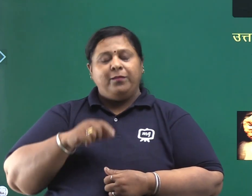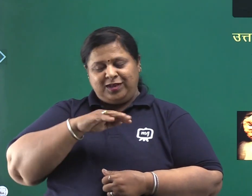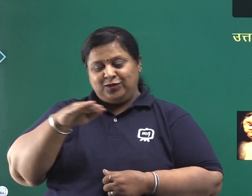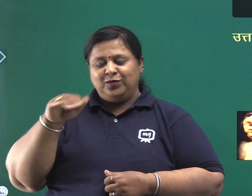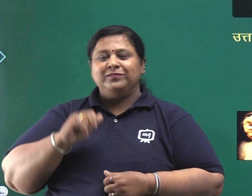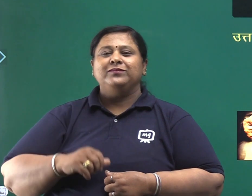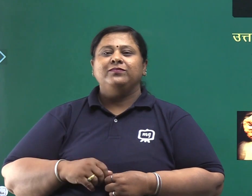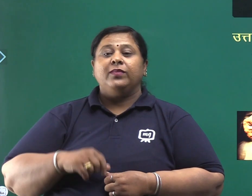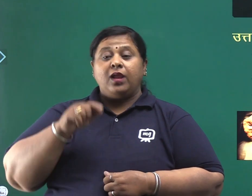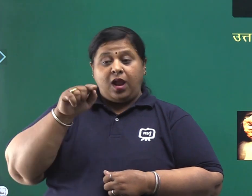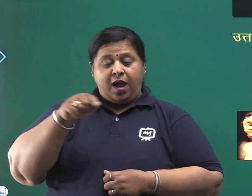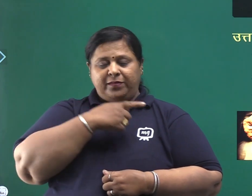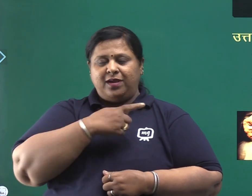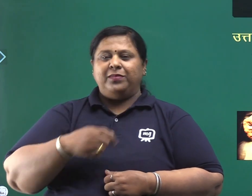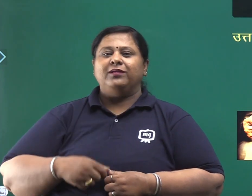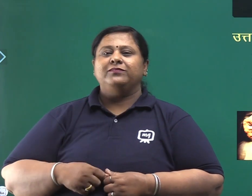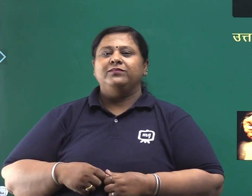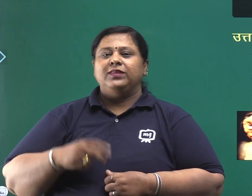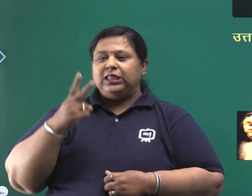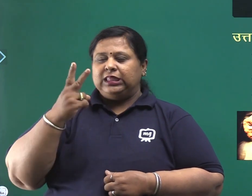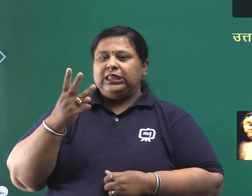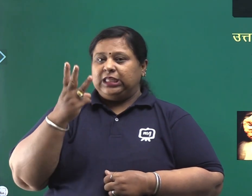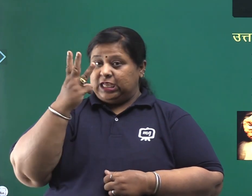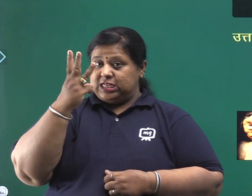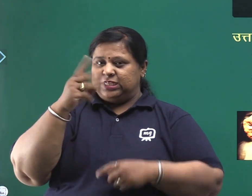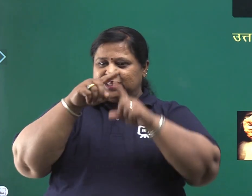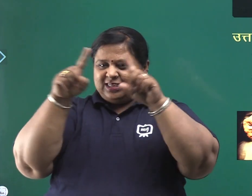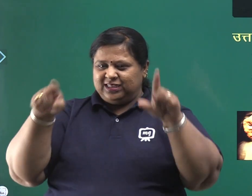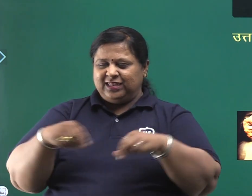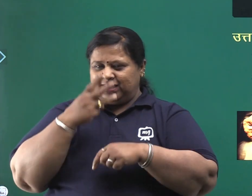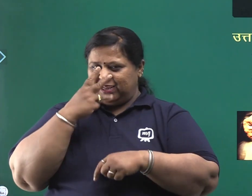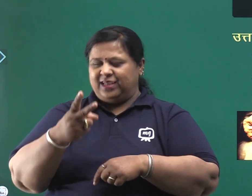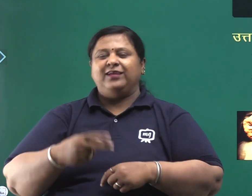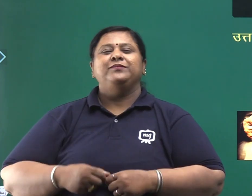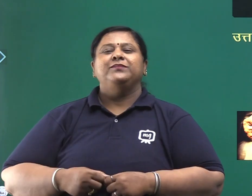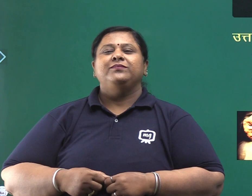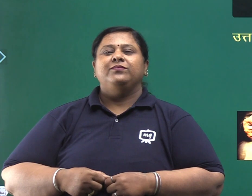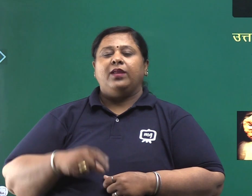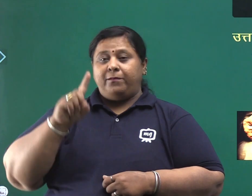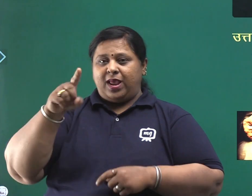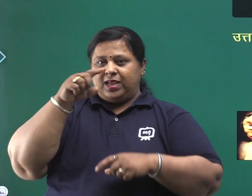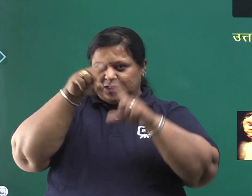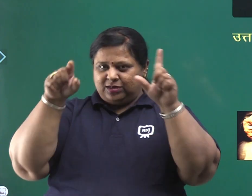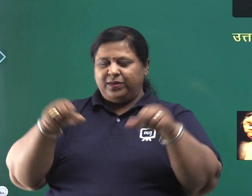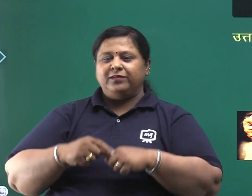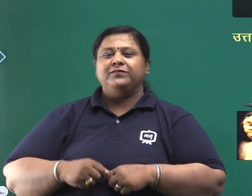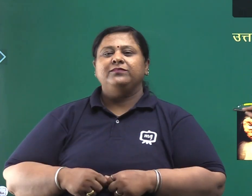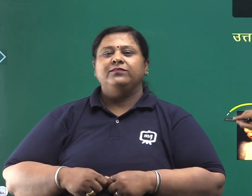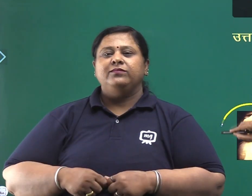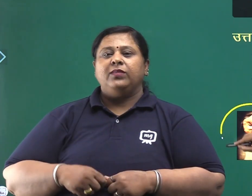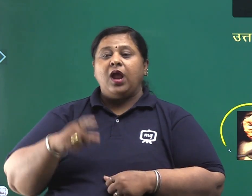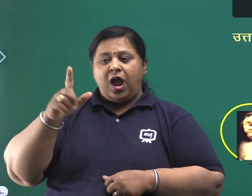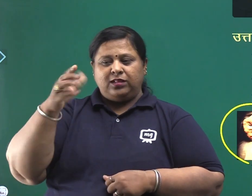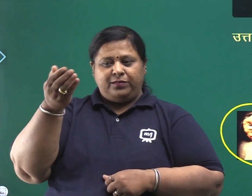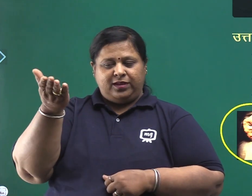बच्चों, आप यहाँ पर ये 3 चित्र देख रहे हैं। पहले चित्र में